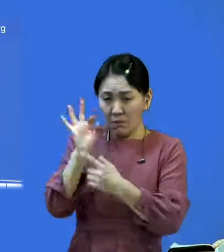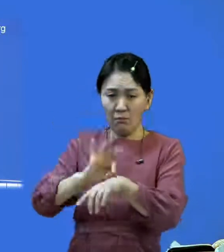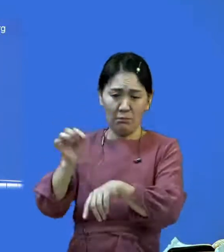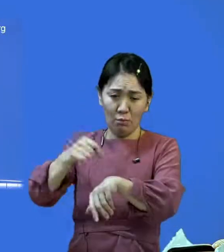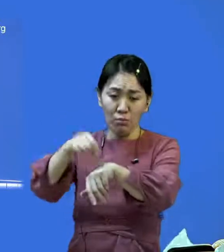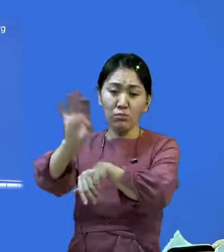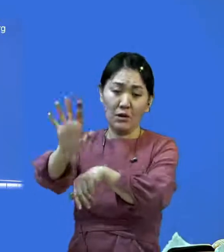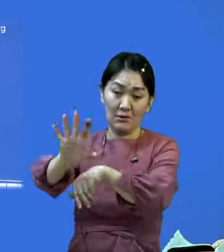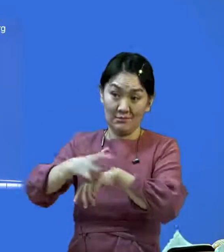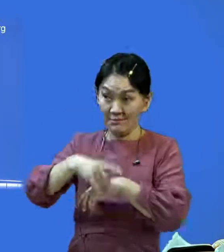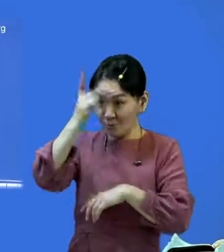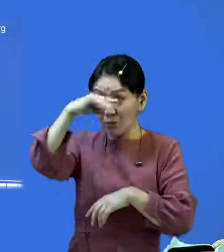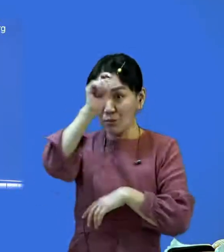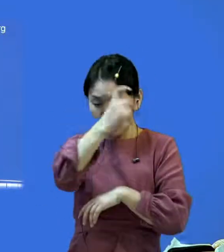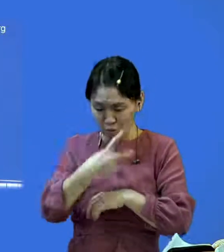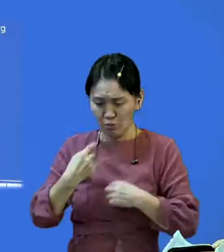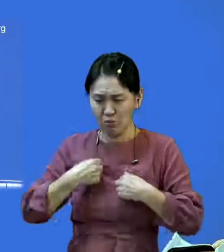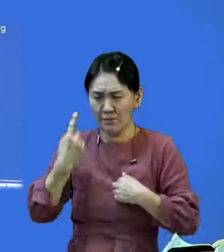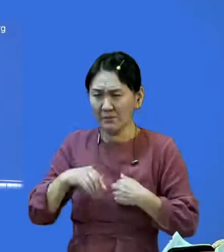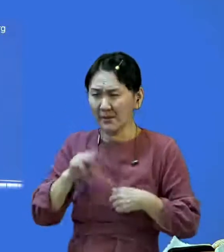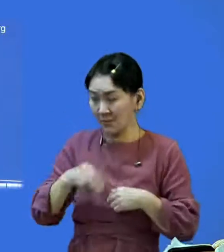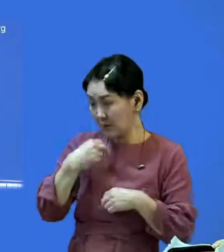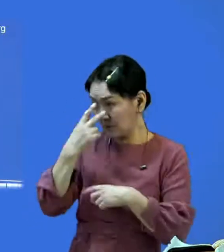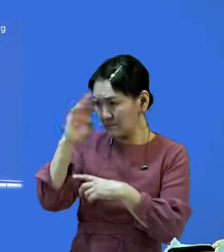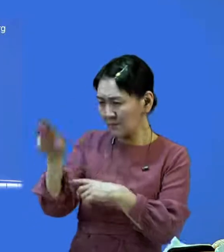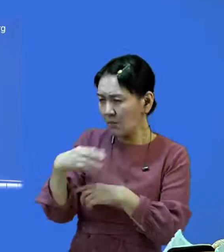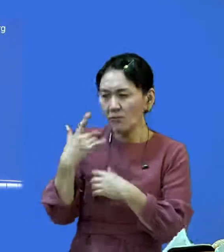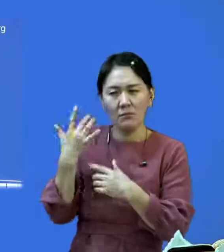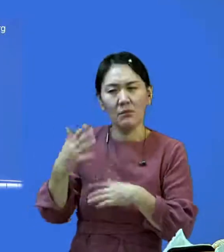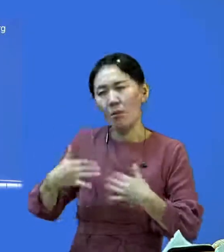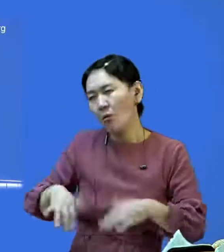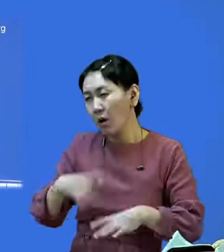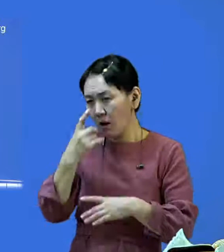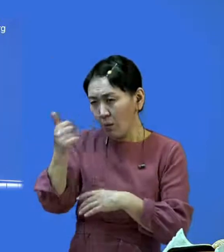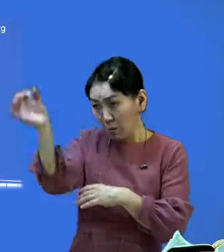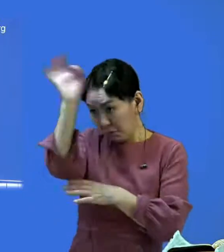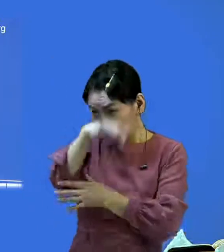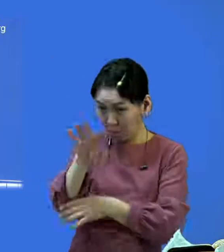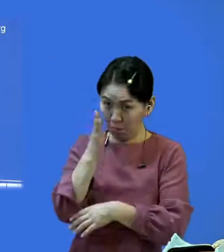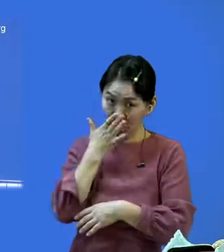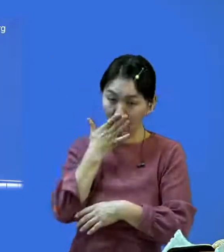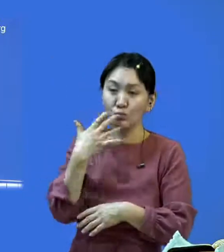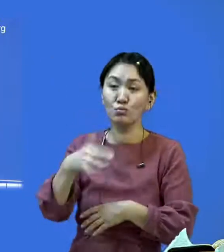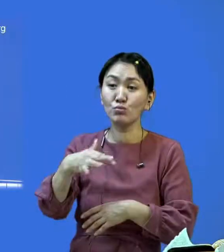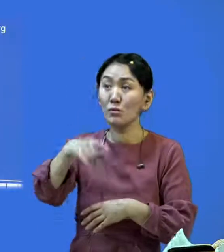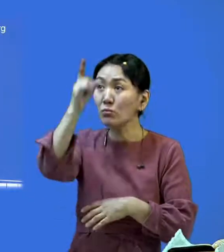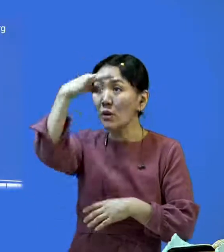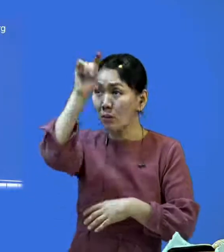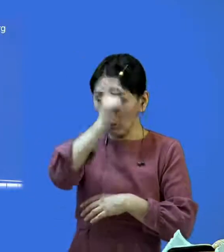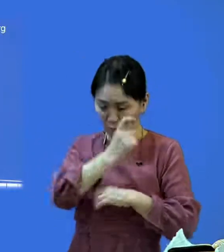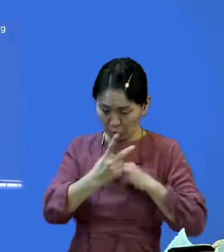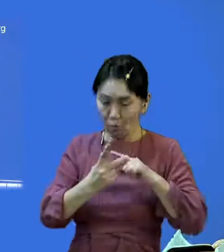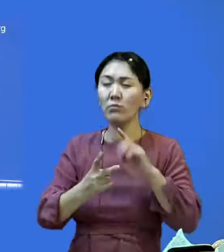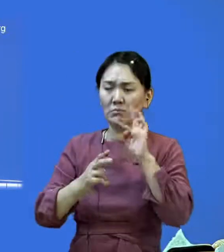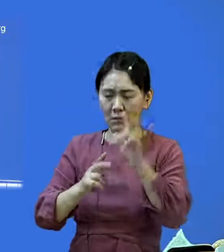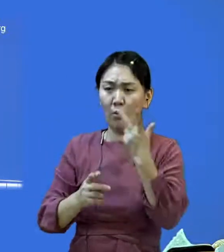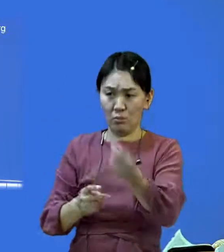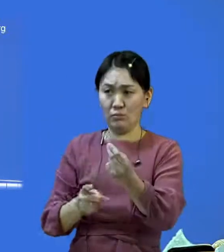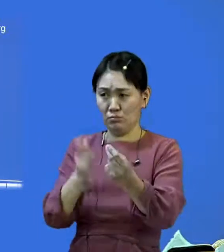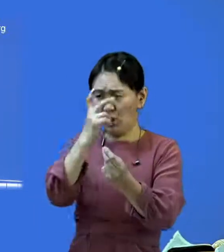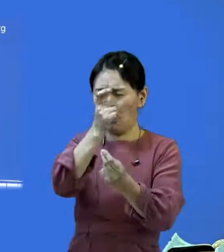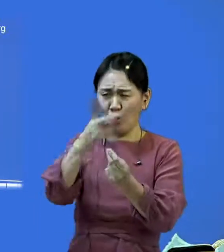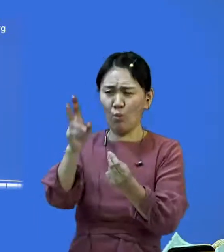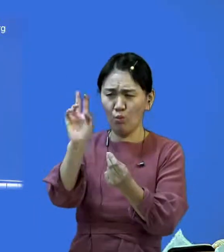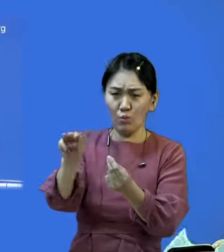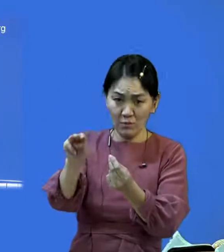Бурхны хүүхэд боловч бид бүхэн ямар болох нь хараахан илчлэгдэггүй байна. Гэхдээ л бид бүхний харьяа л бурхны хүү гэдэг нь гарцаагүй байна.